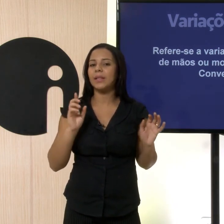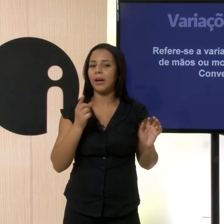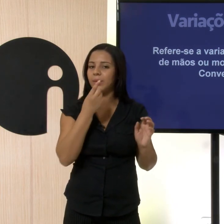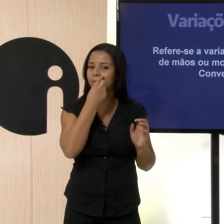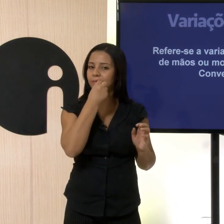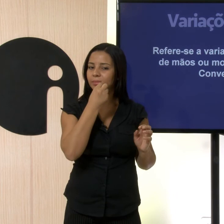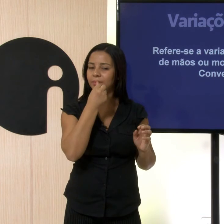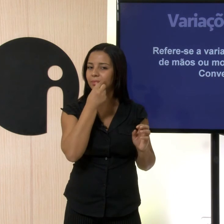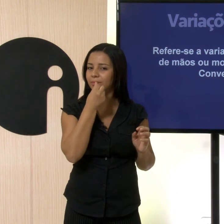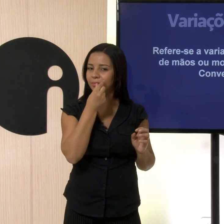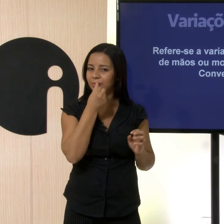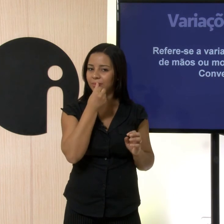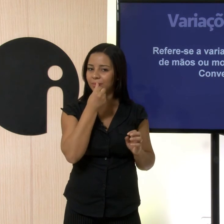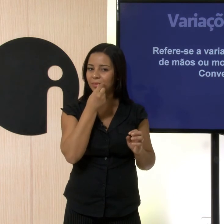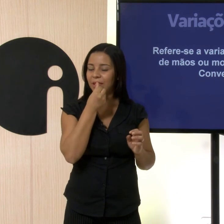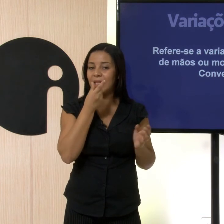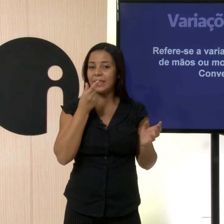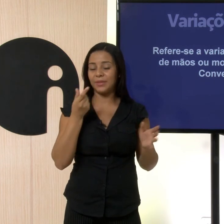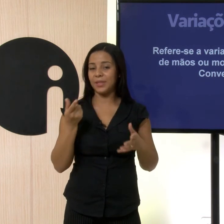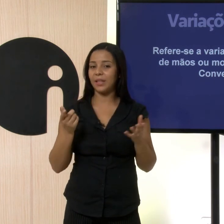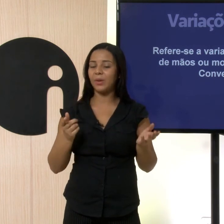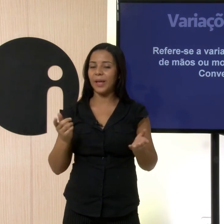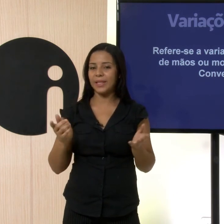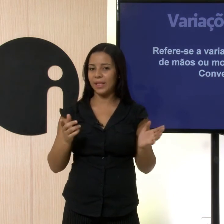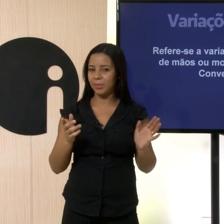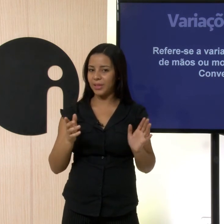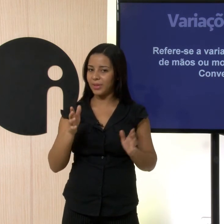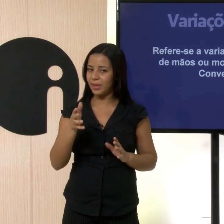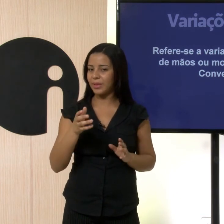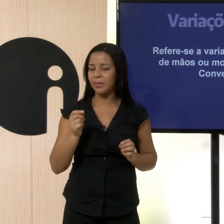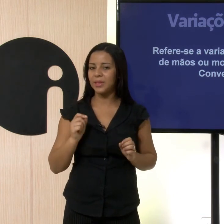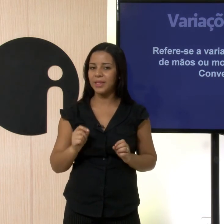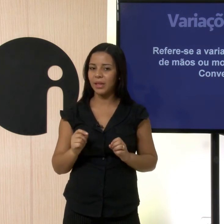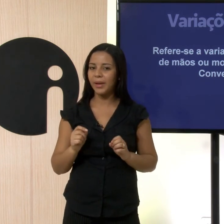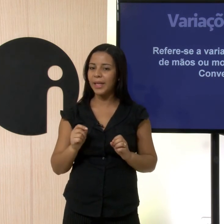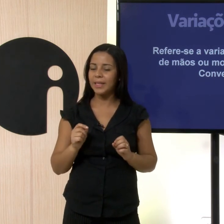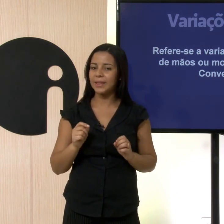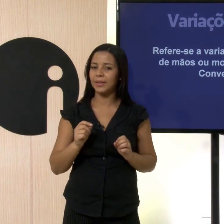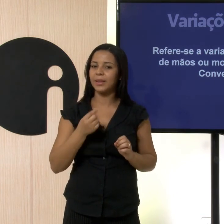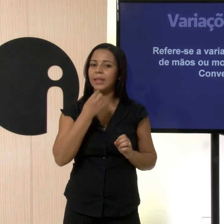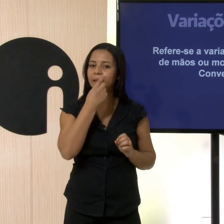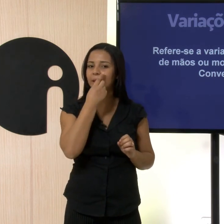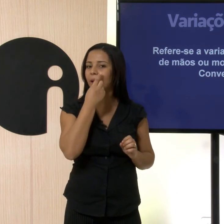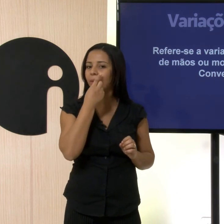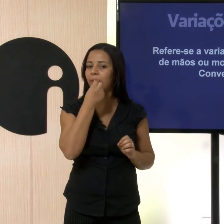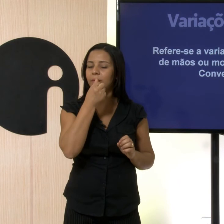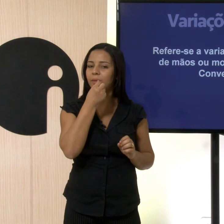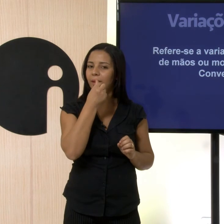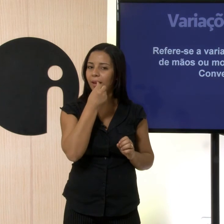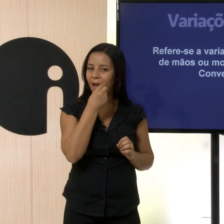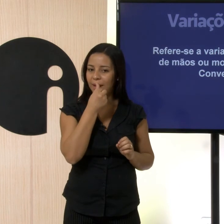sinal. Se você não conhece Libras, você não sabe que sinal é esse. Então,